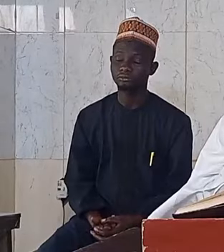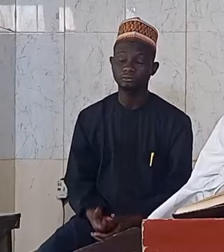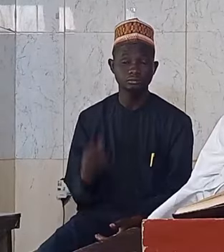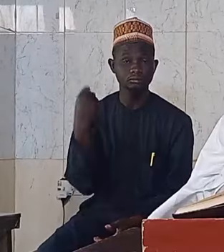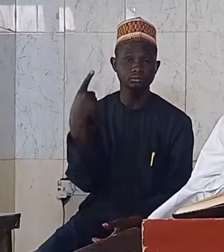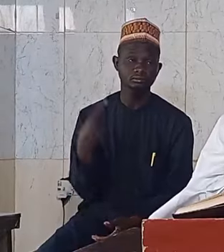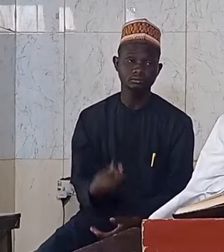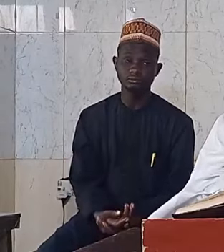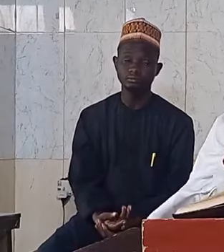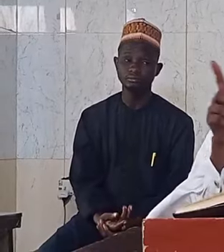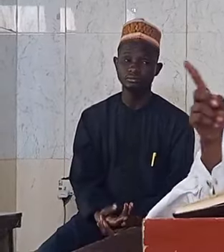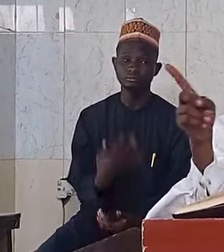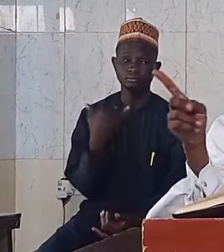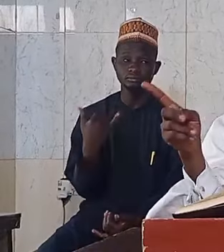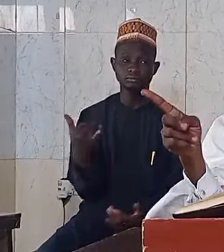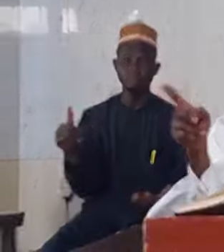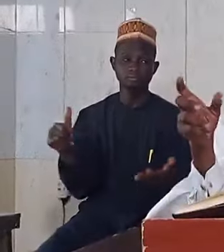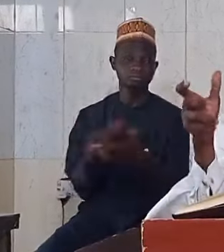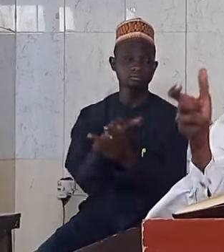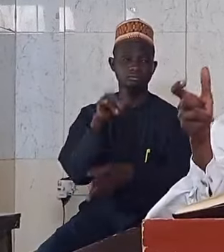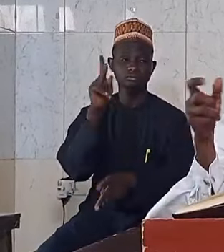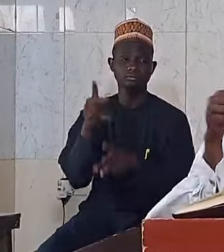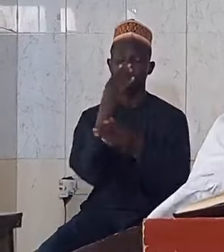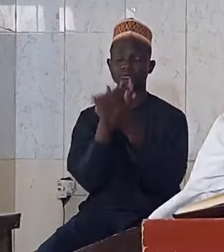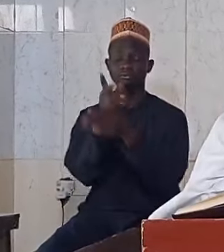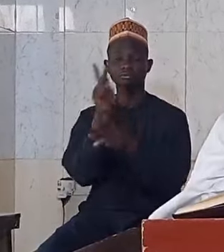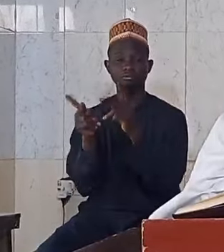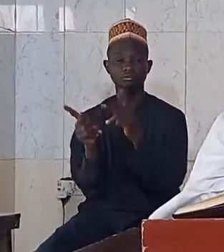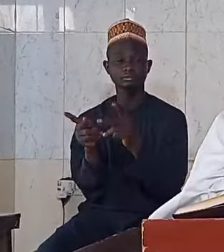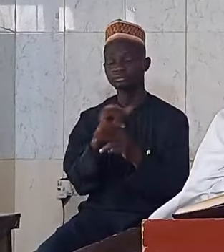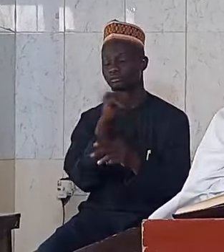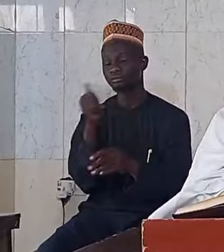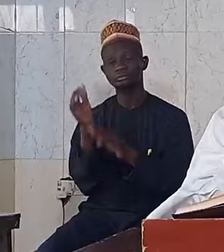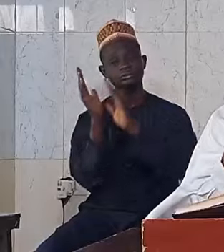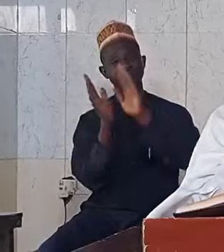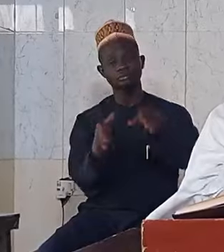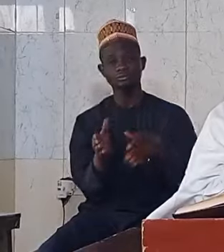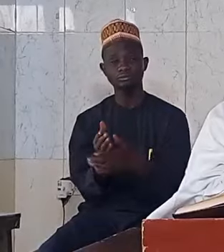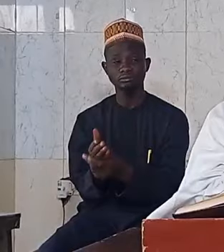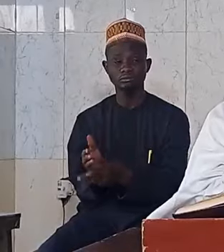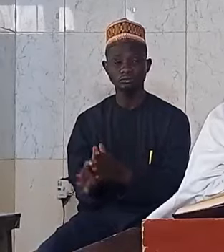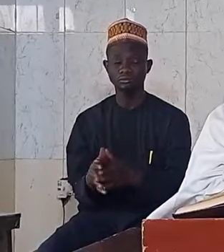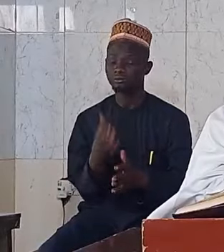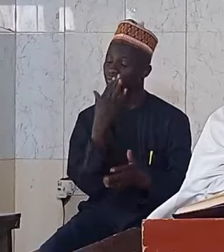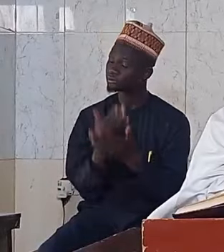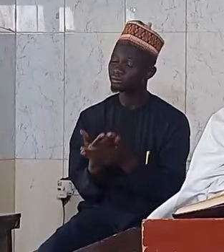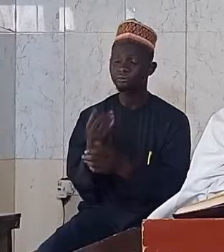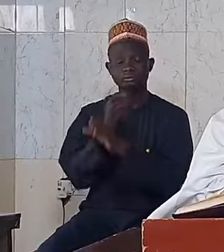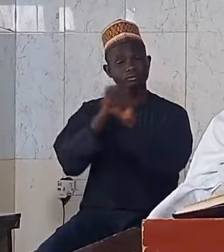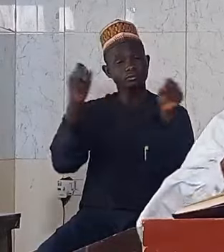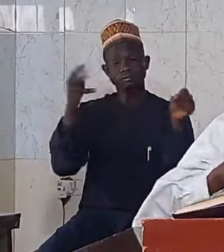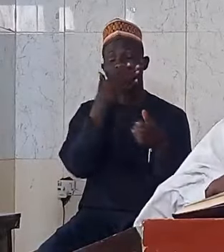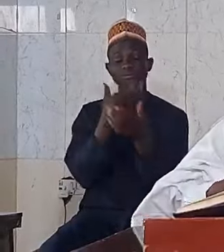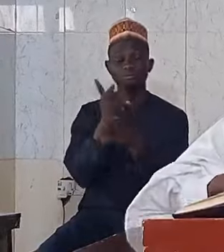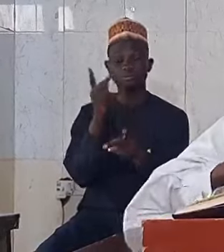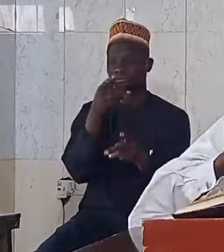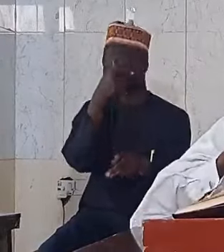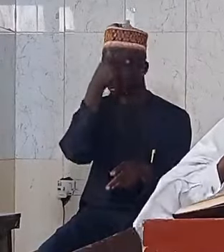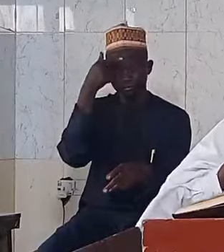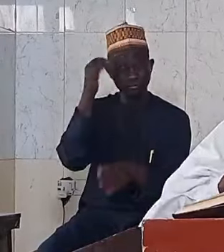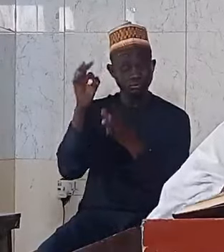fahimta to yanzu waɗannan manyan bayin Allah sun cancanta a je a yi yaƙi domin a fito da su ko ba su cancanta ba shi yasa idan